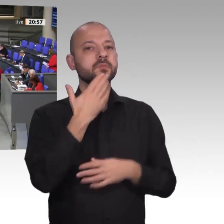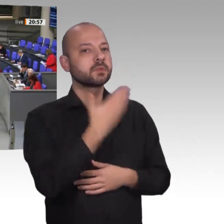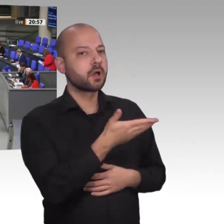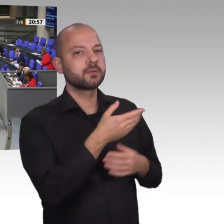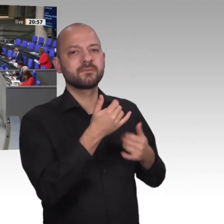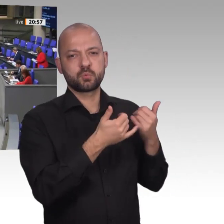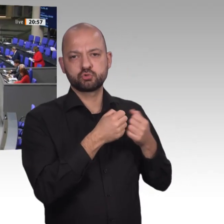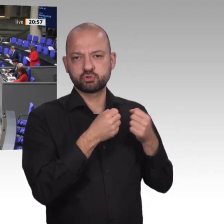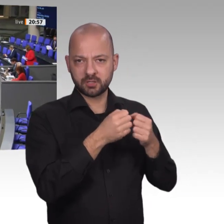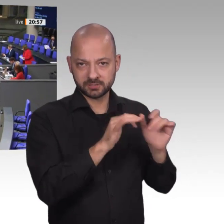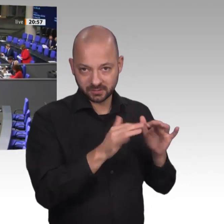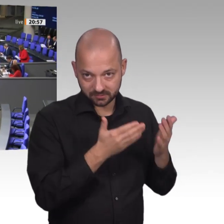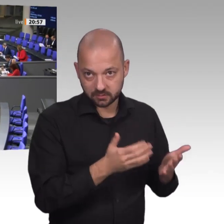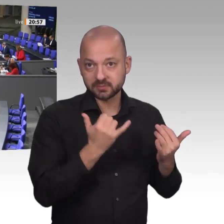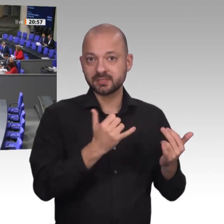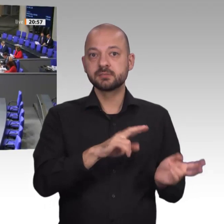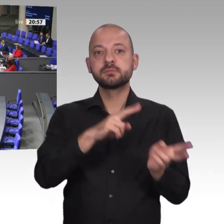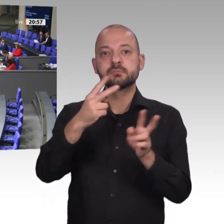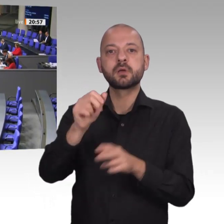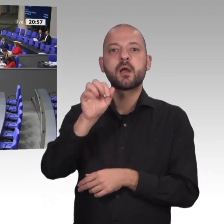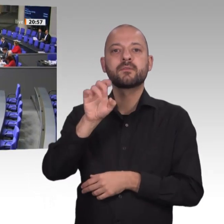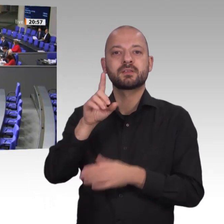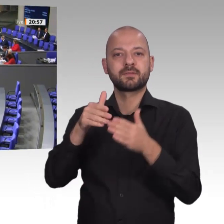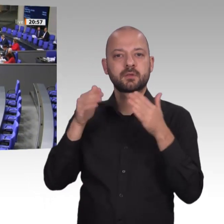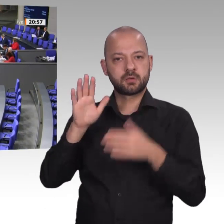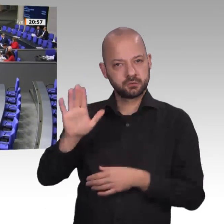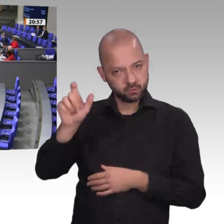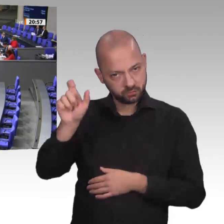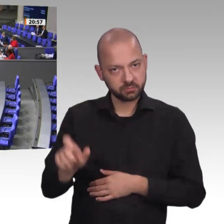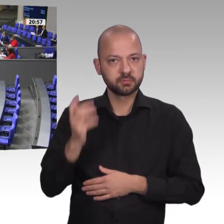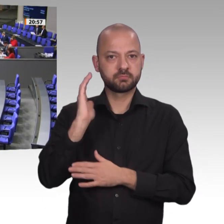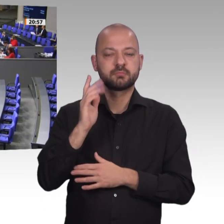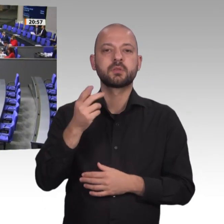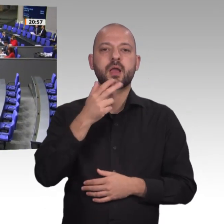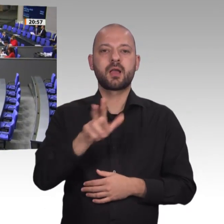Herr Präsident, werte Kolleginnen und Kollegen,